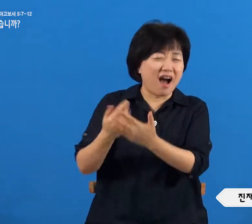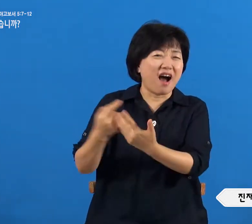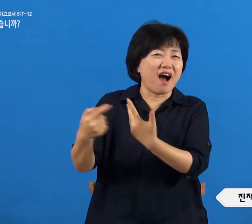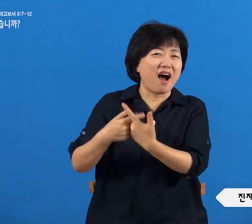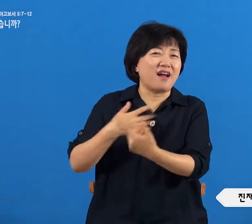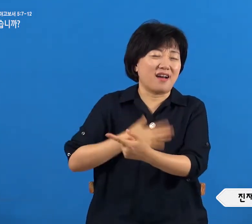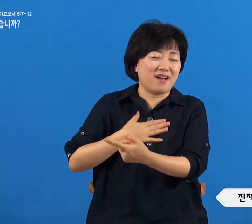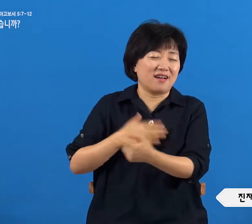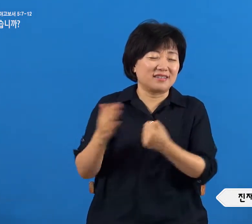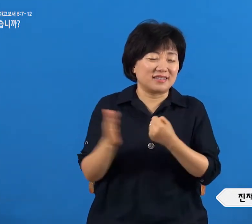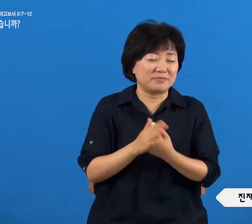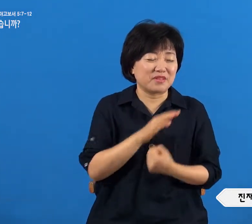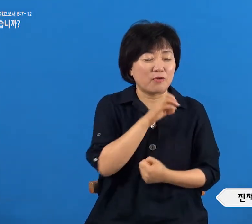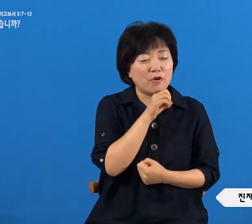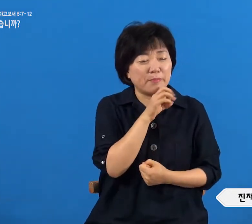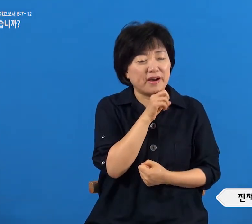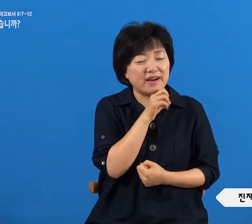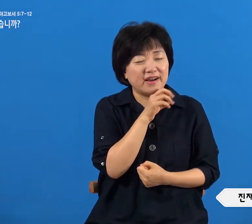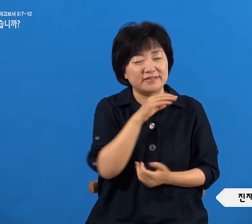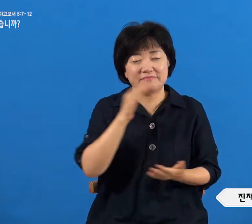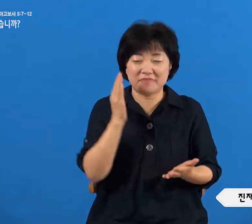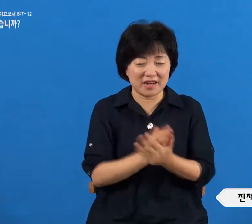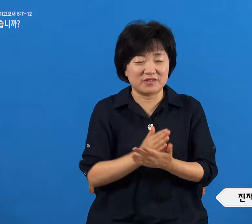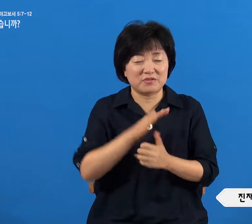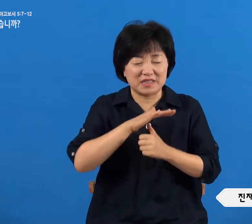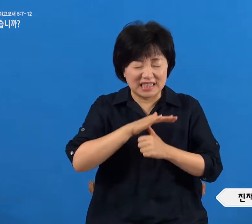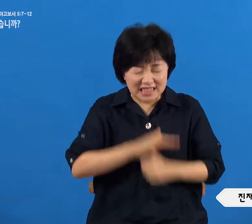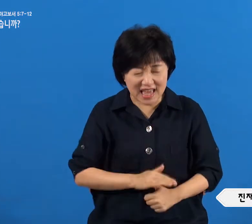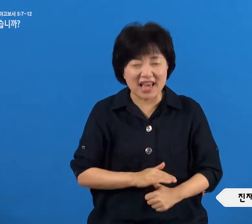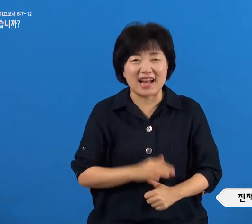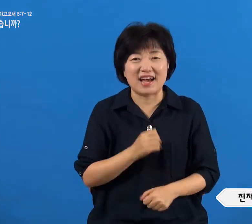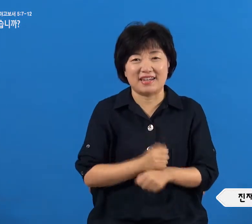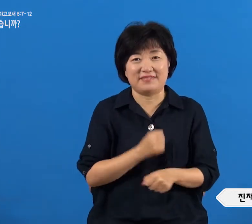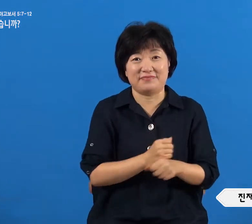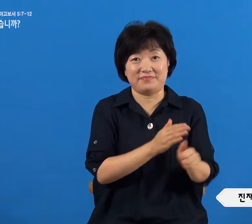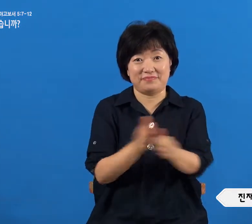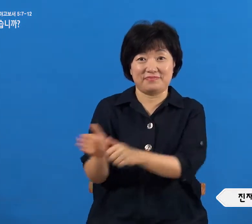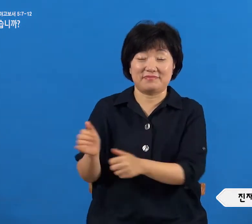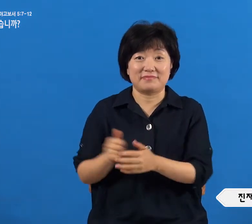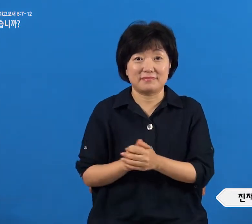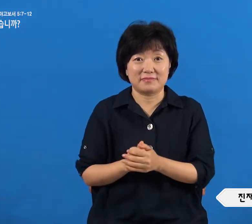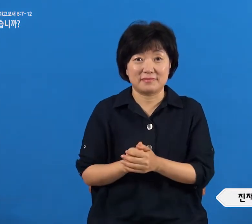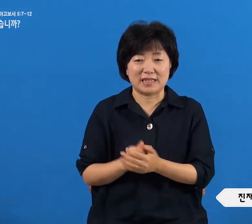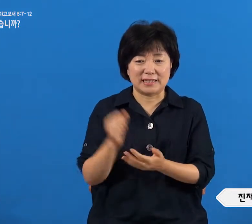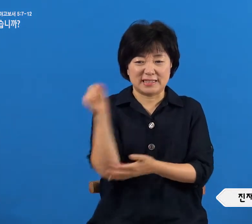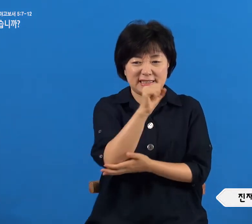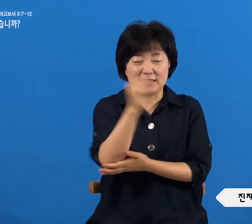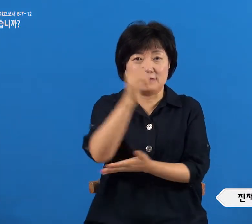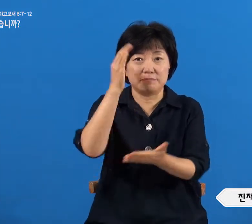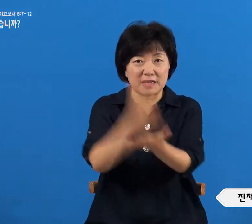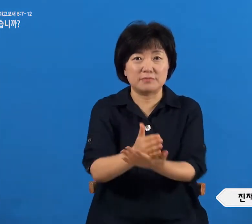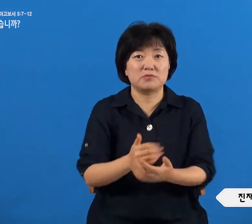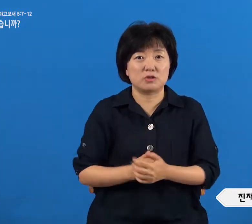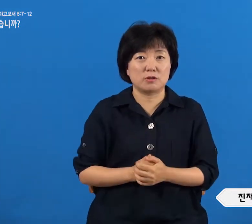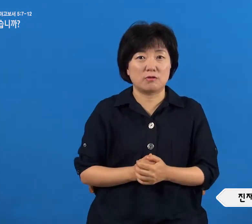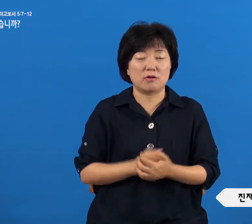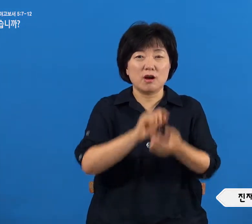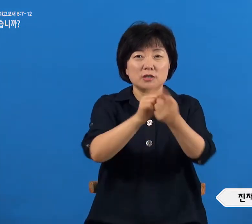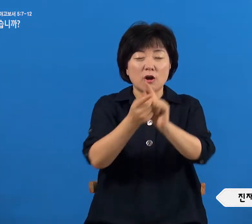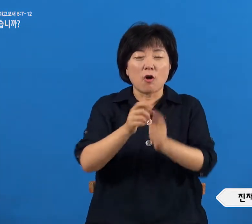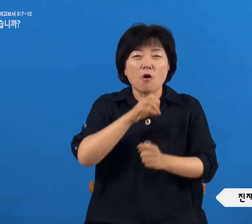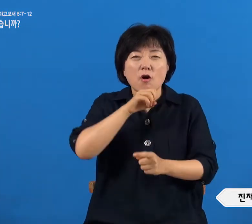인내를 온전히 이루라고 말씀합니다. 자꾸 흔들리지 마십시오.